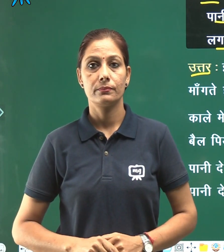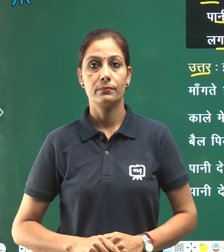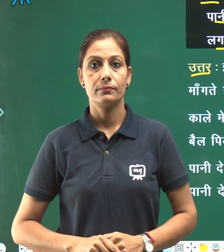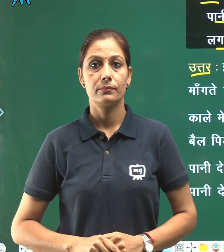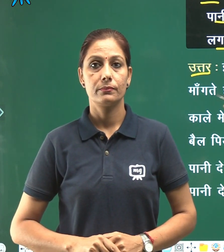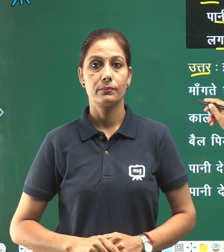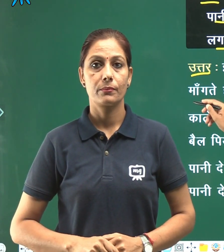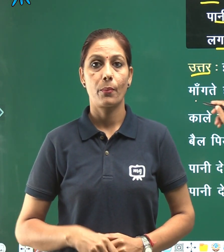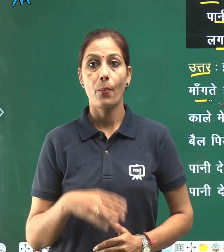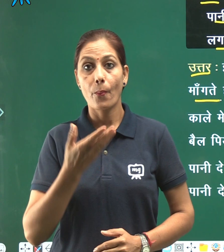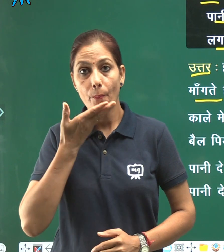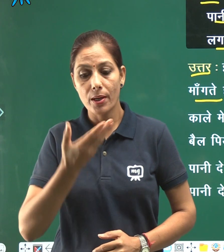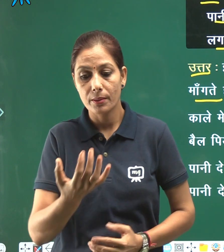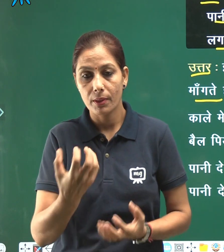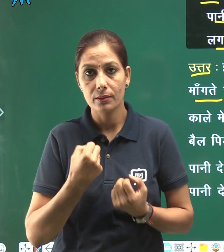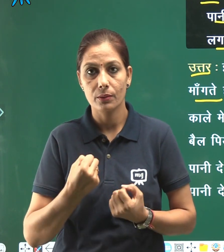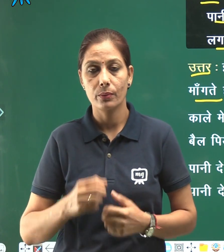पानी मांगते हुए